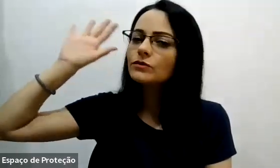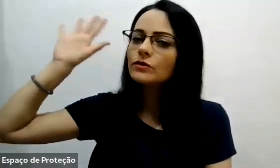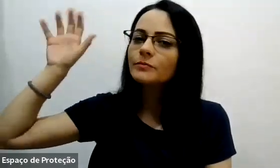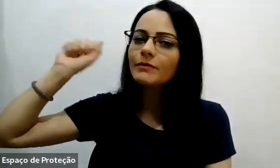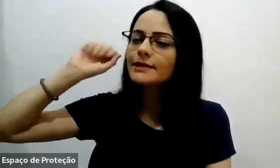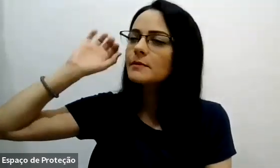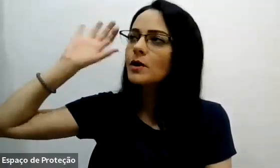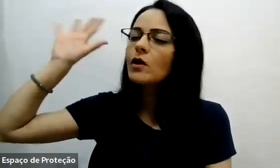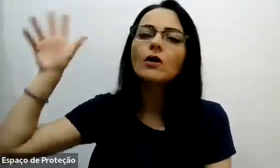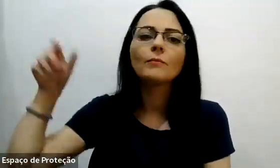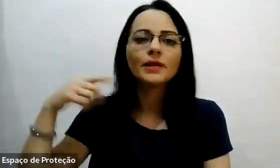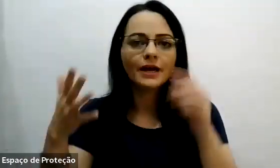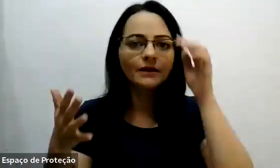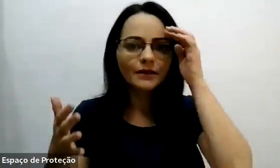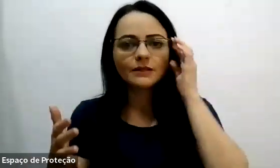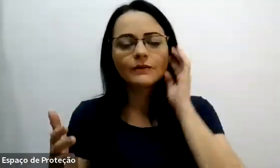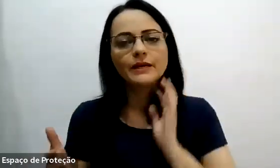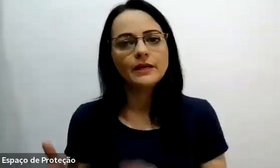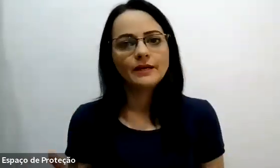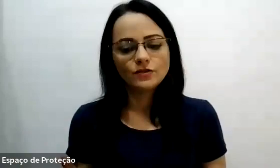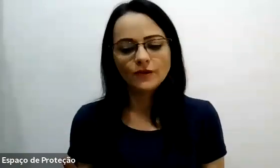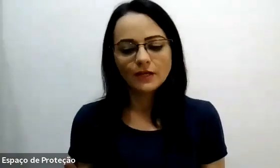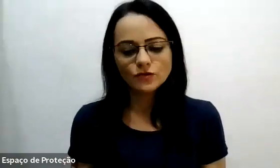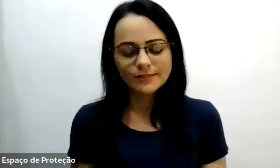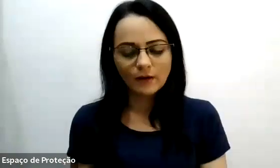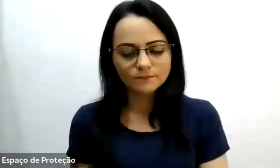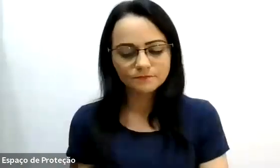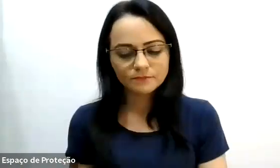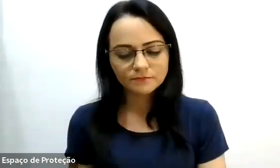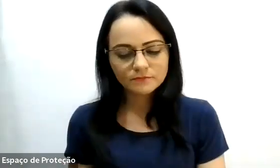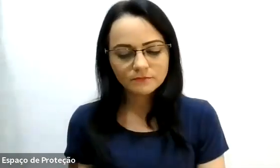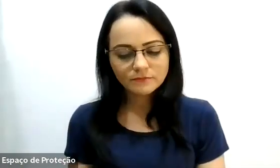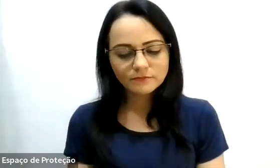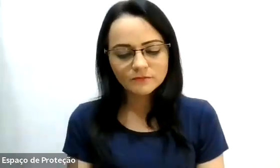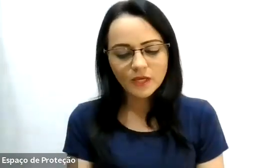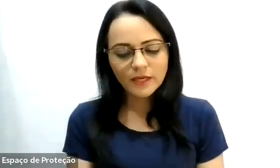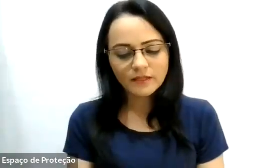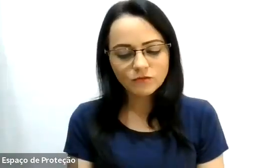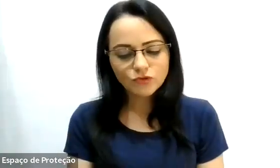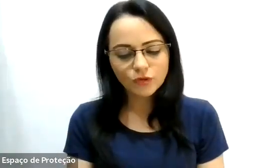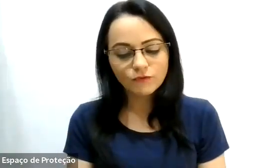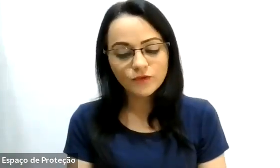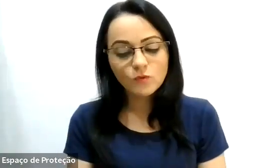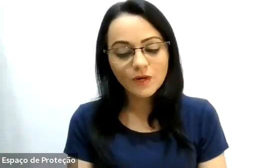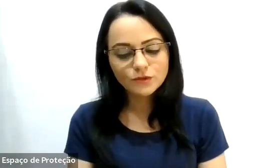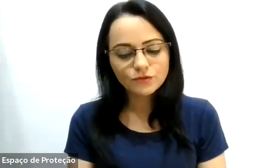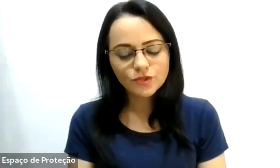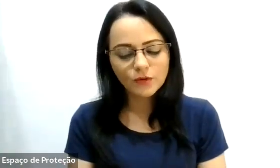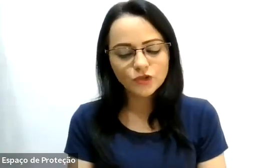sonhando comprar uma casa própria, tá? Então é diferente o sinal. Ele teve um sonho, viu um anjo do Senhor de